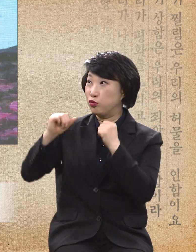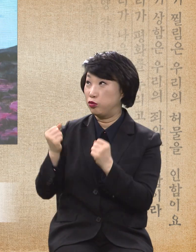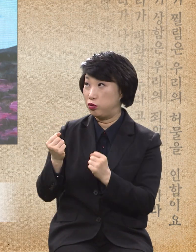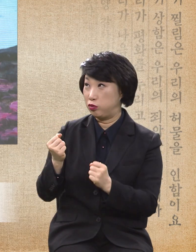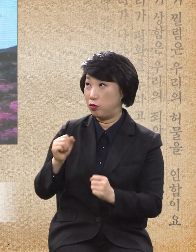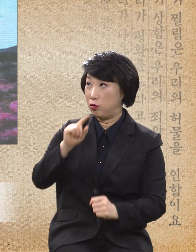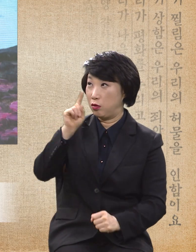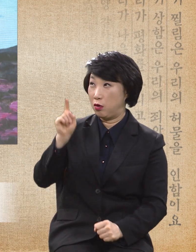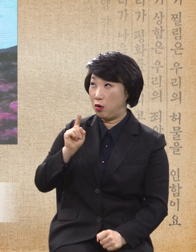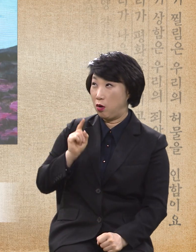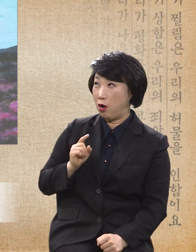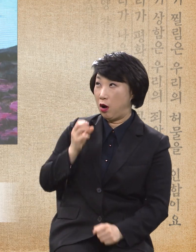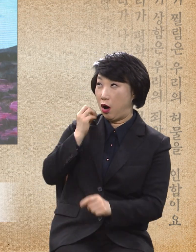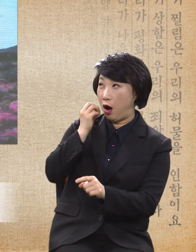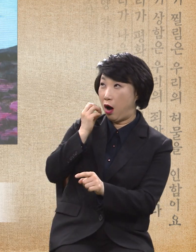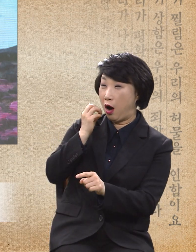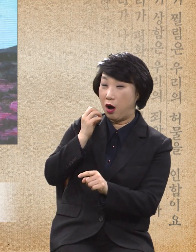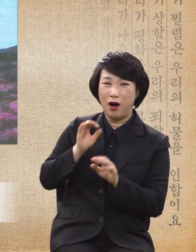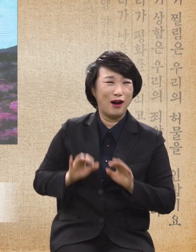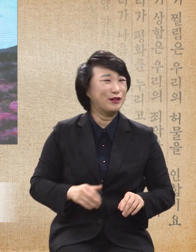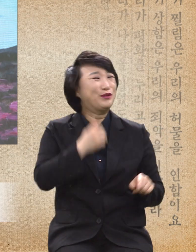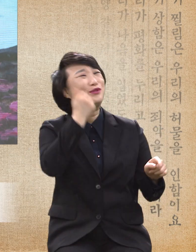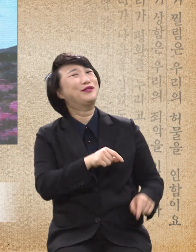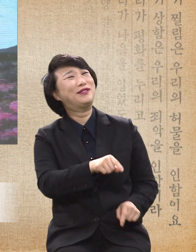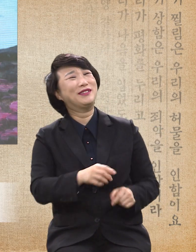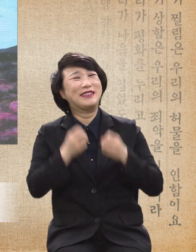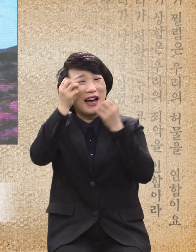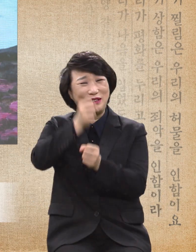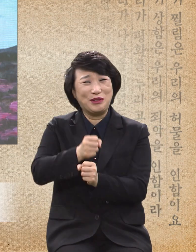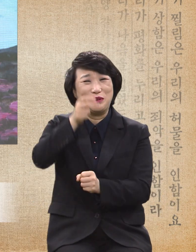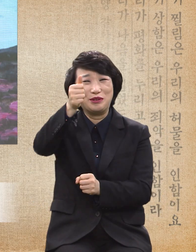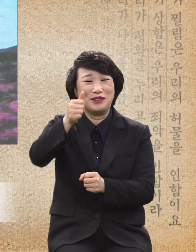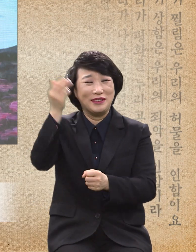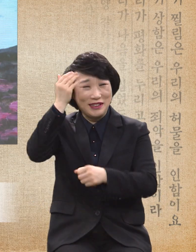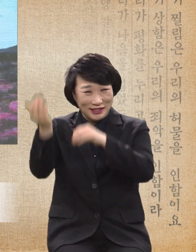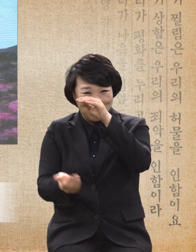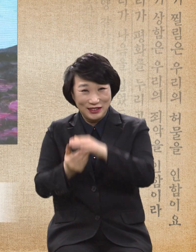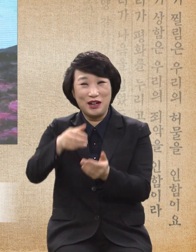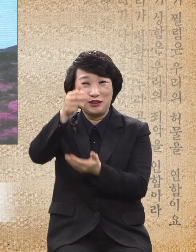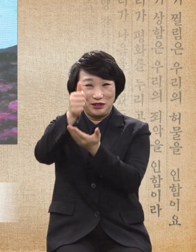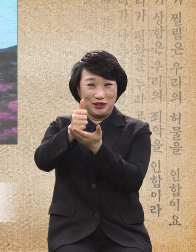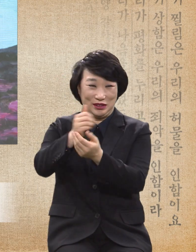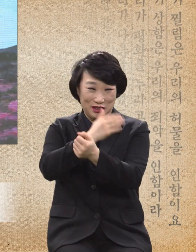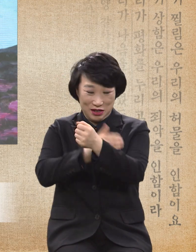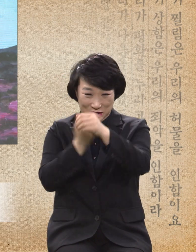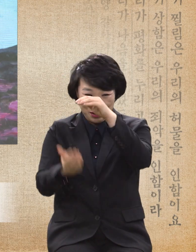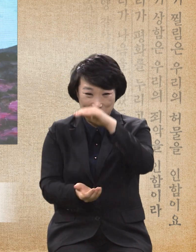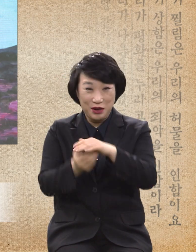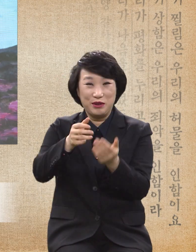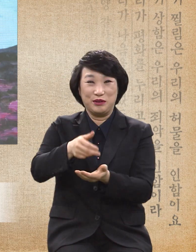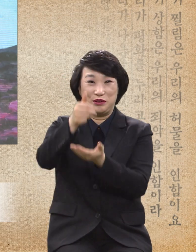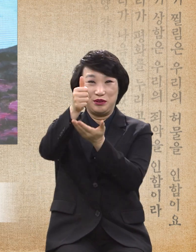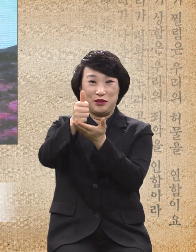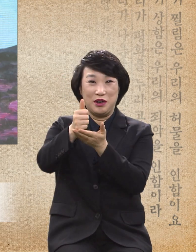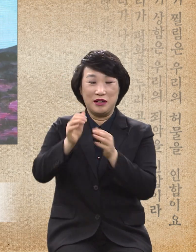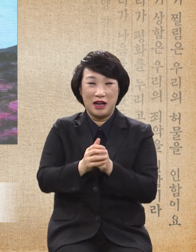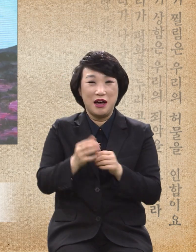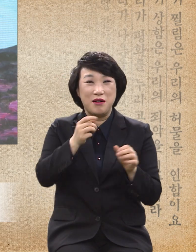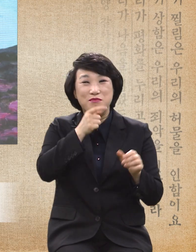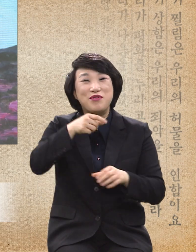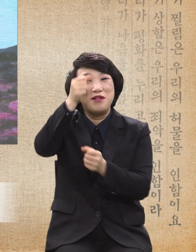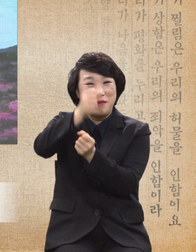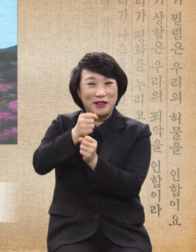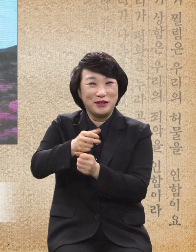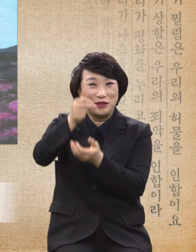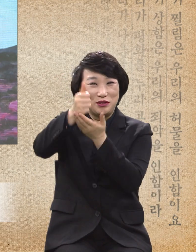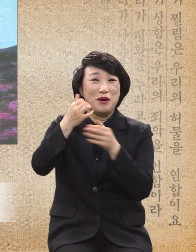바람도 순종하는 거. 누구는 누구요? 창조자요, 전지자요, 전능자요, 물을 만드신